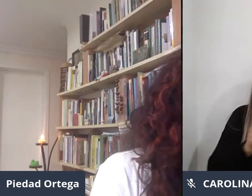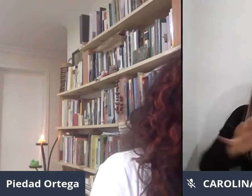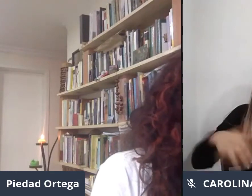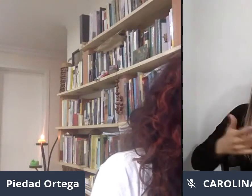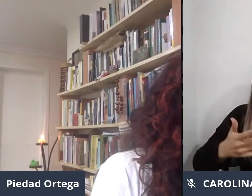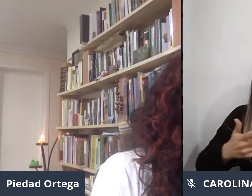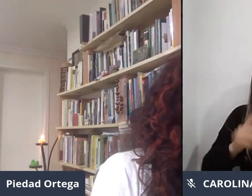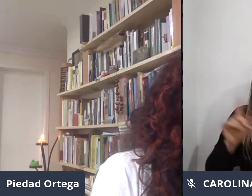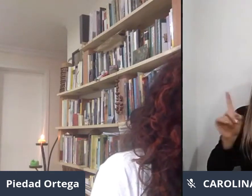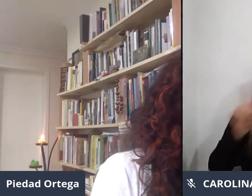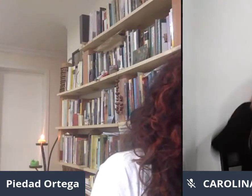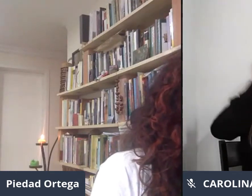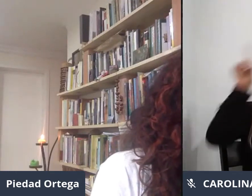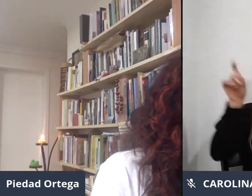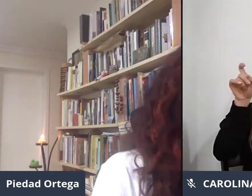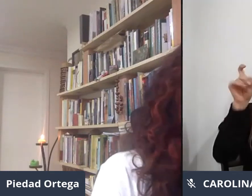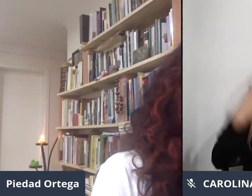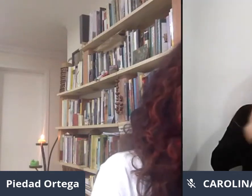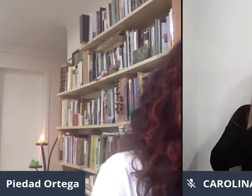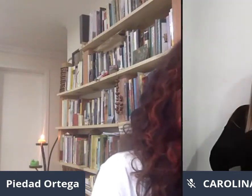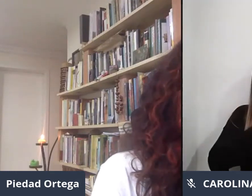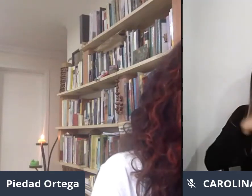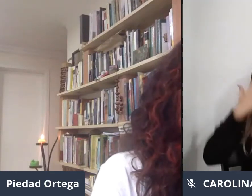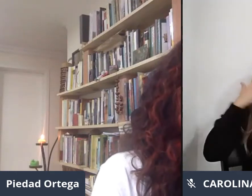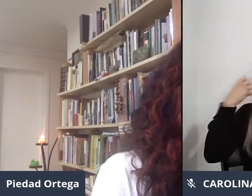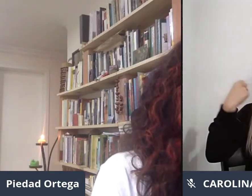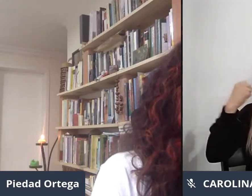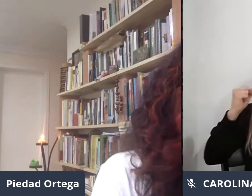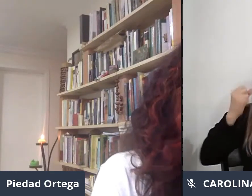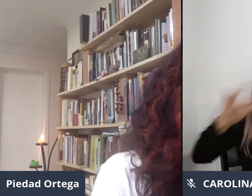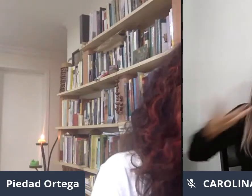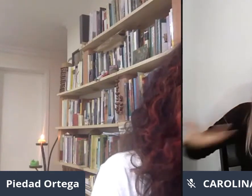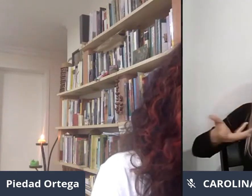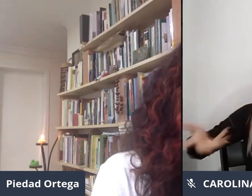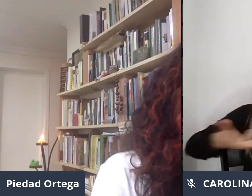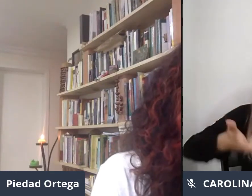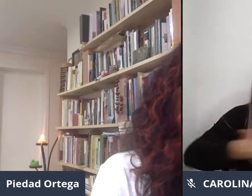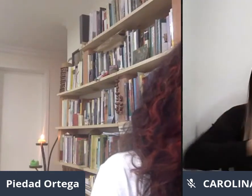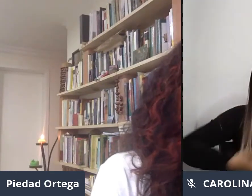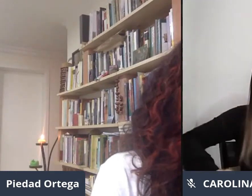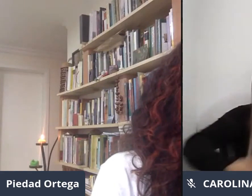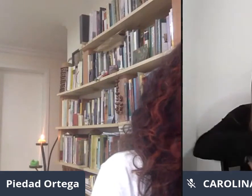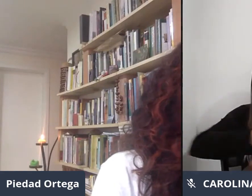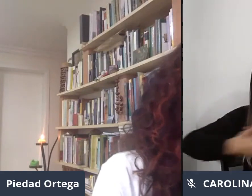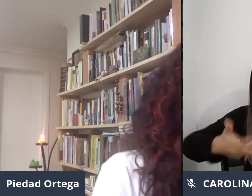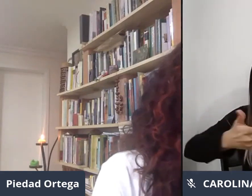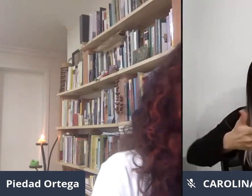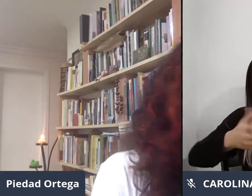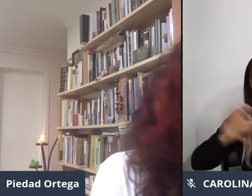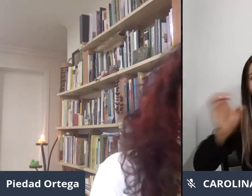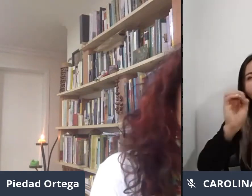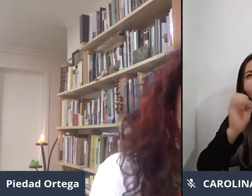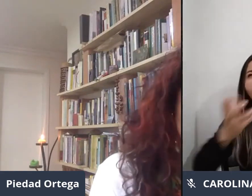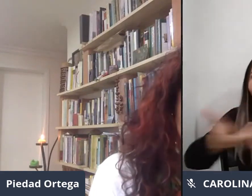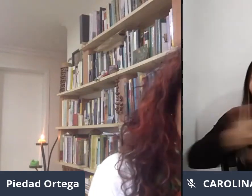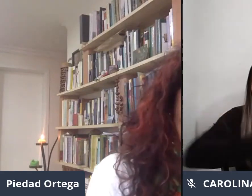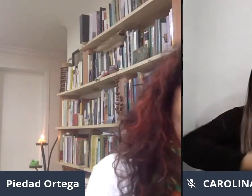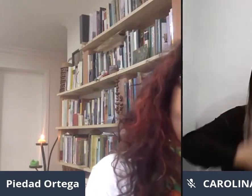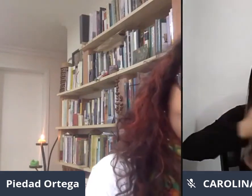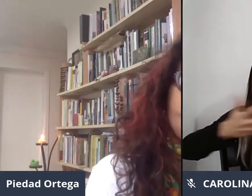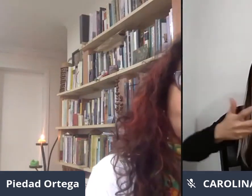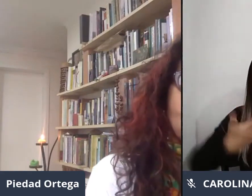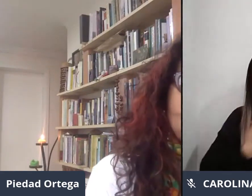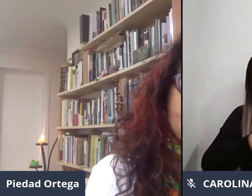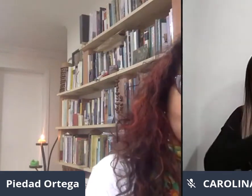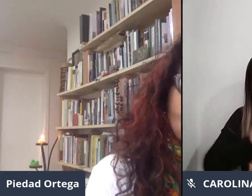interroga y nos preocupa, dialogar desde lo que somos, podemos y queremos ser, dialogar desde nuestras